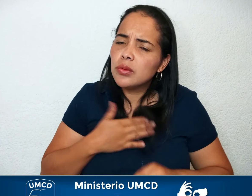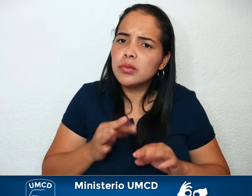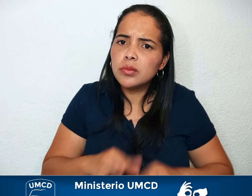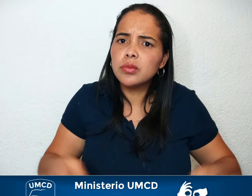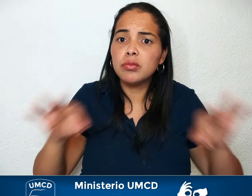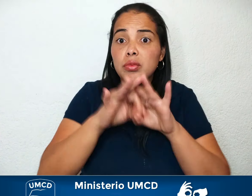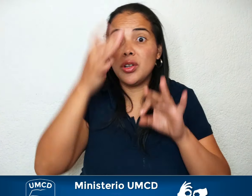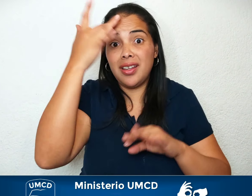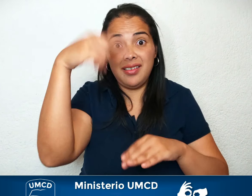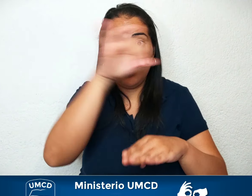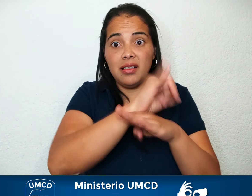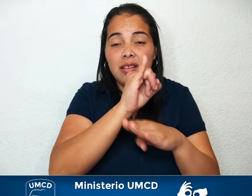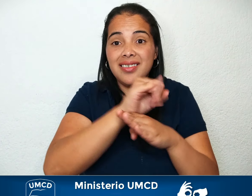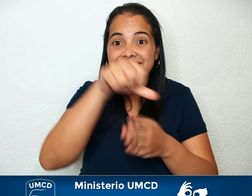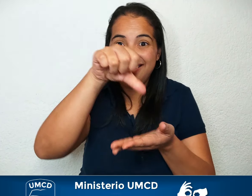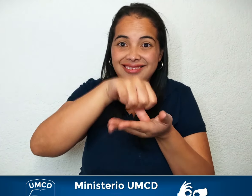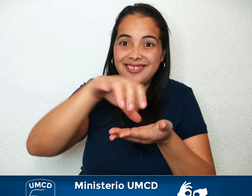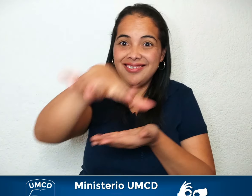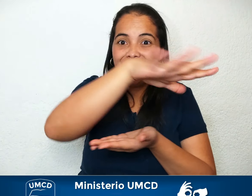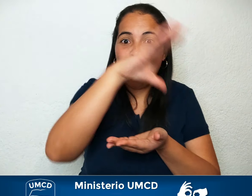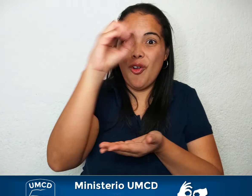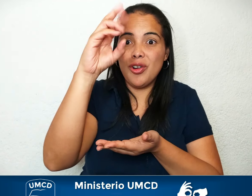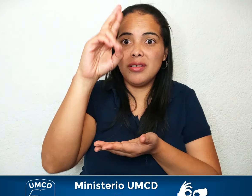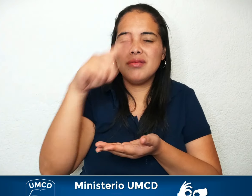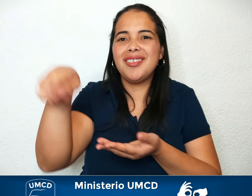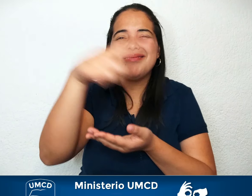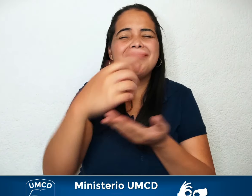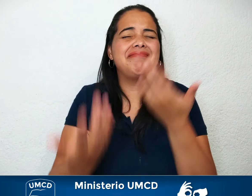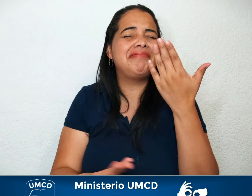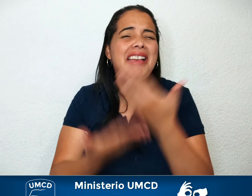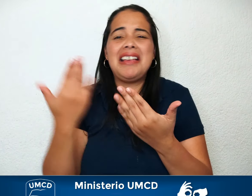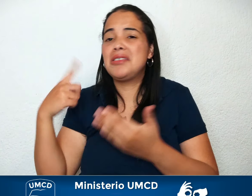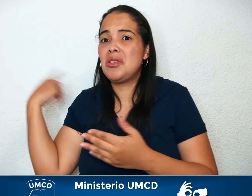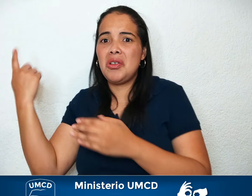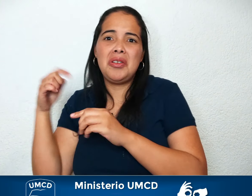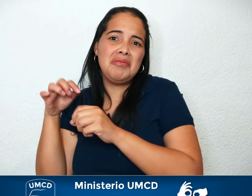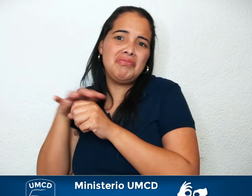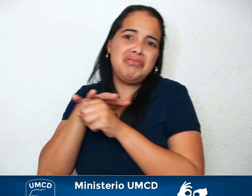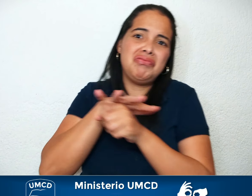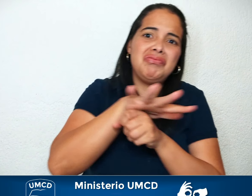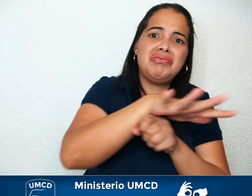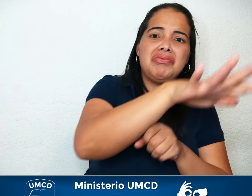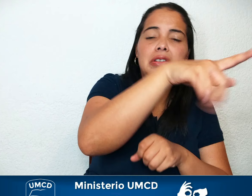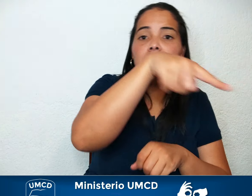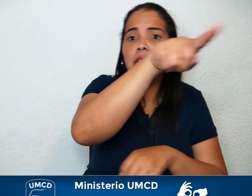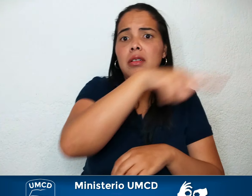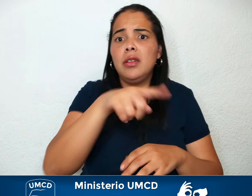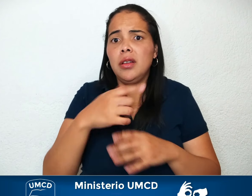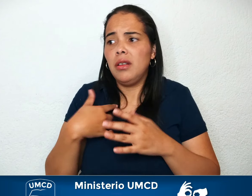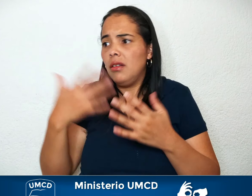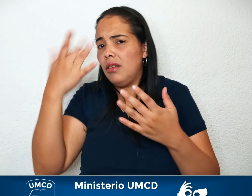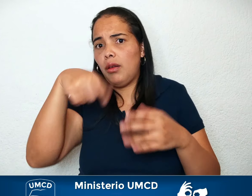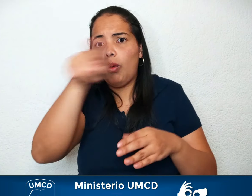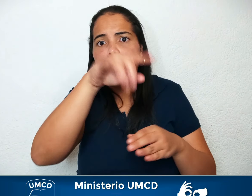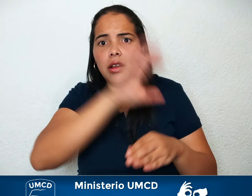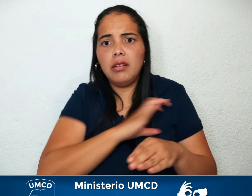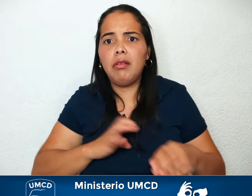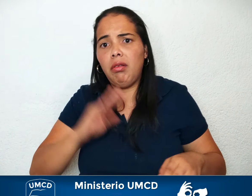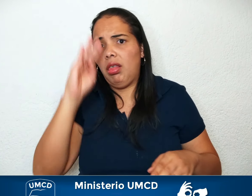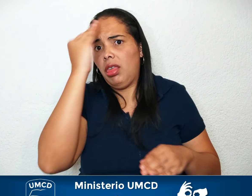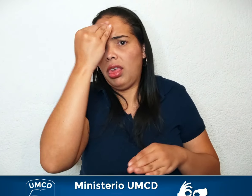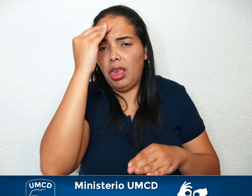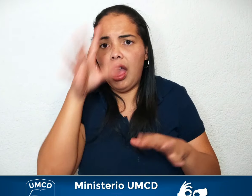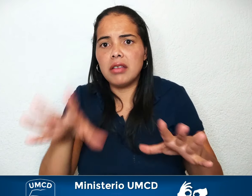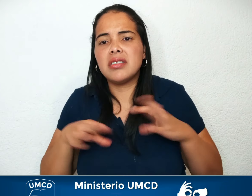la iglesia que estaba en Corinto estaba lamentablemente influenciada por una sociedad que moralmente estaba